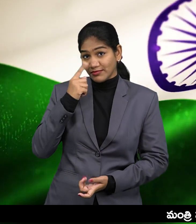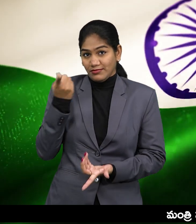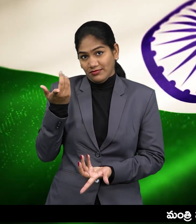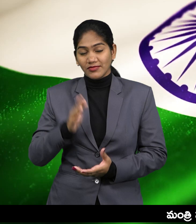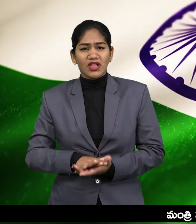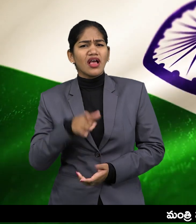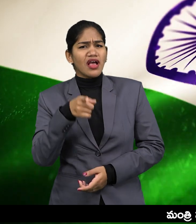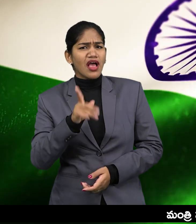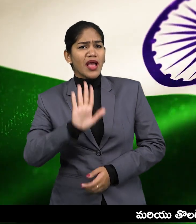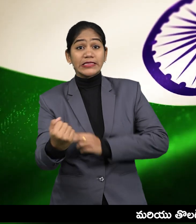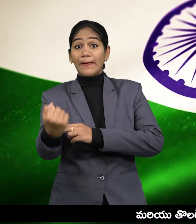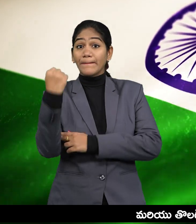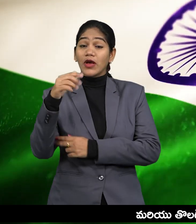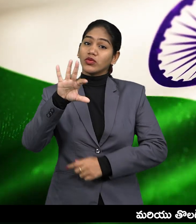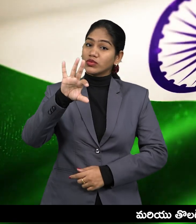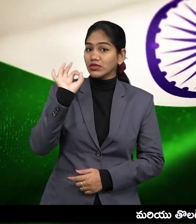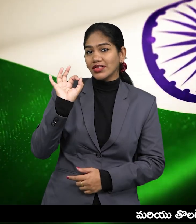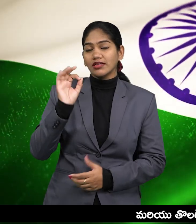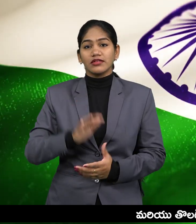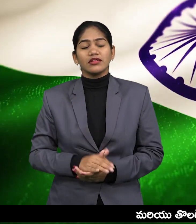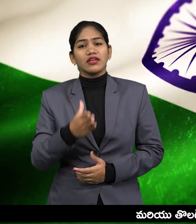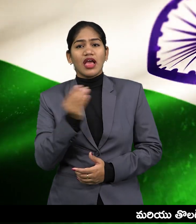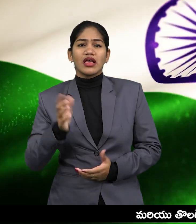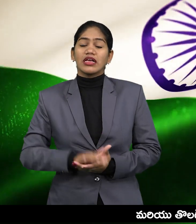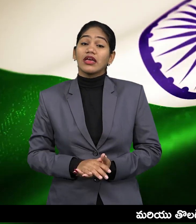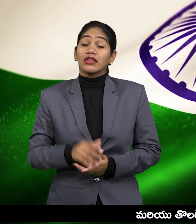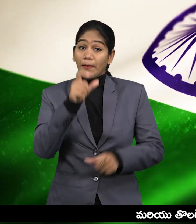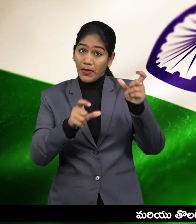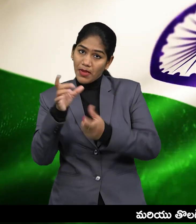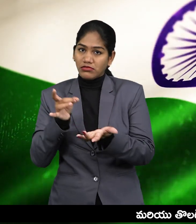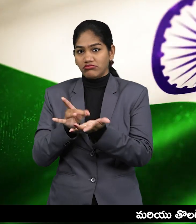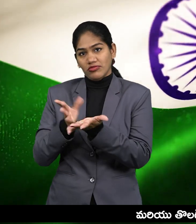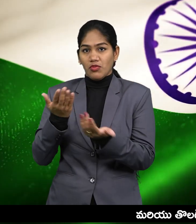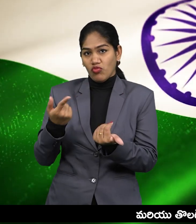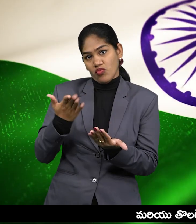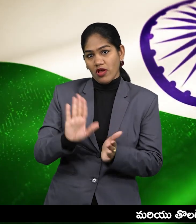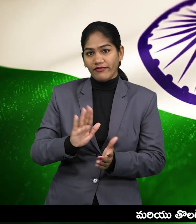మంత్రిమండలి సభ్యులను నియమించే మరియు తొలగించే అధికారం అతనికి లేదా ఆమెకి ఉంది.